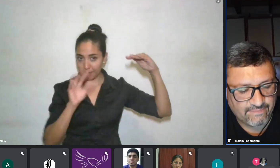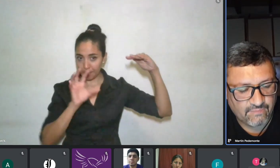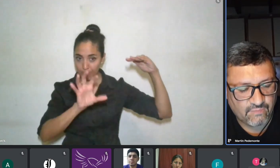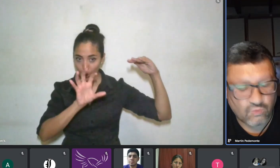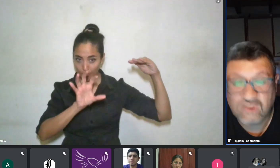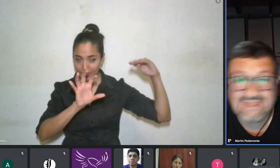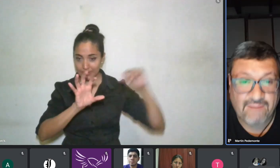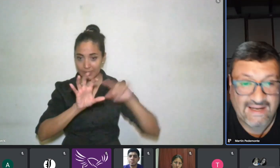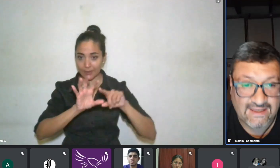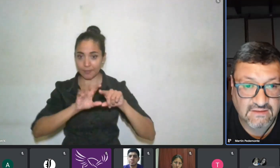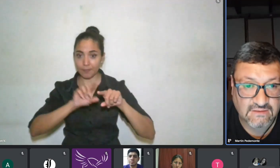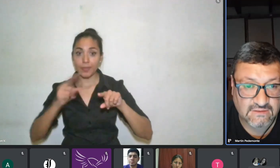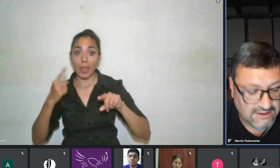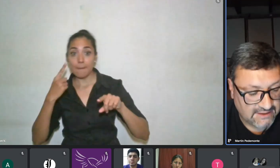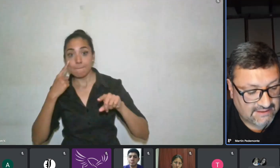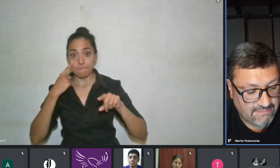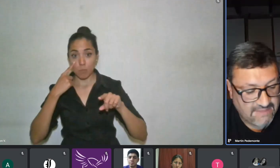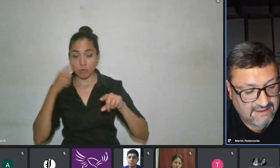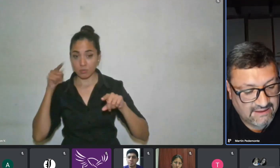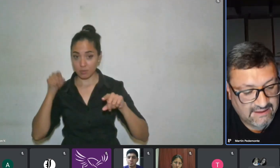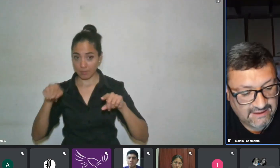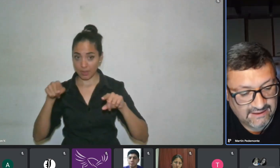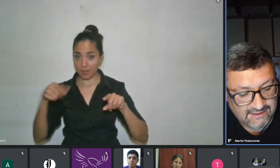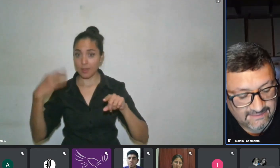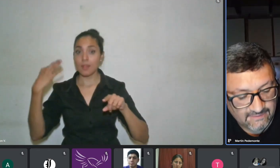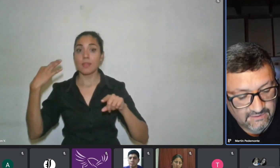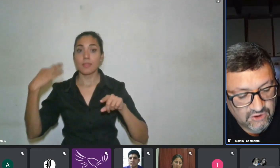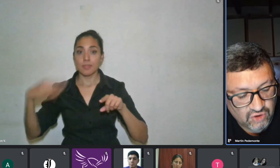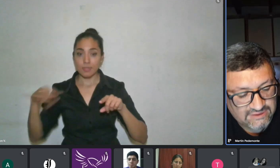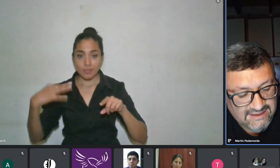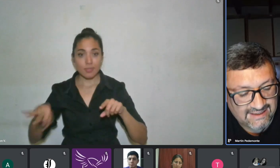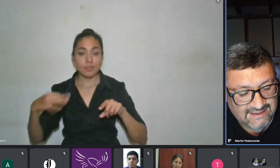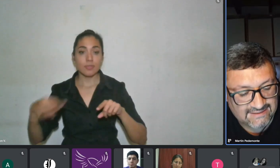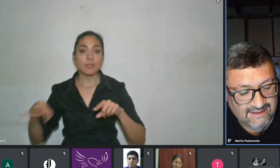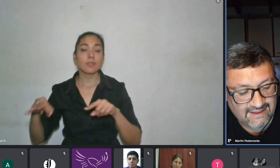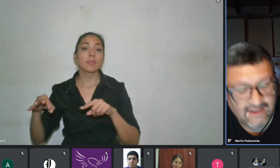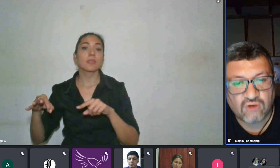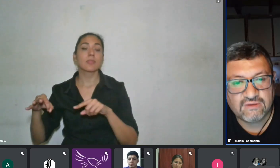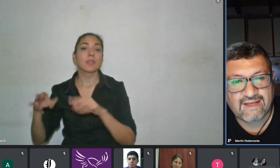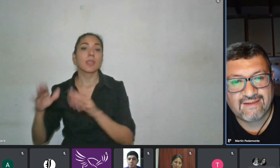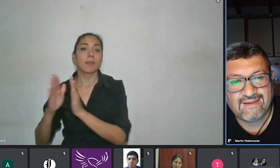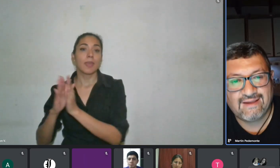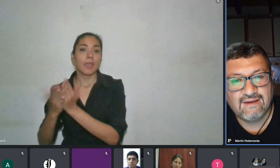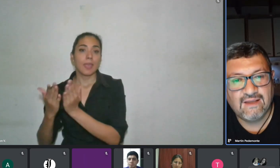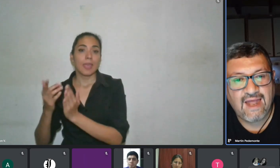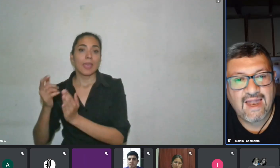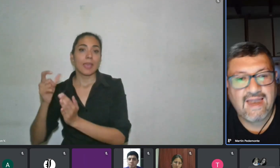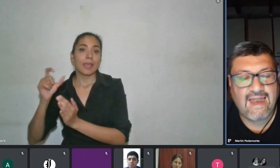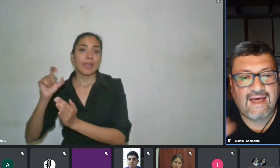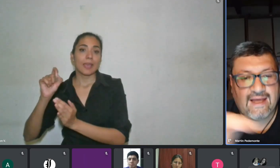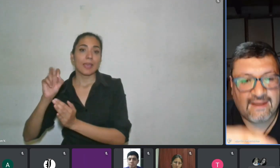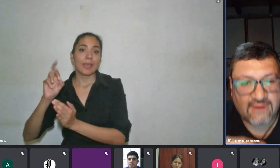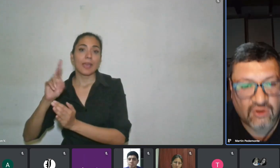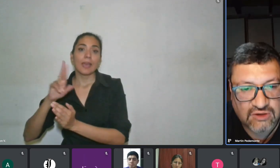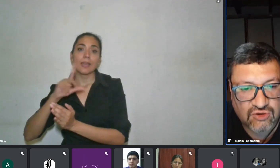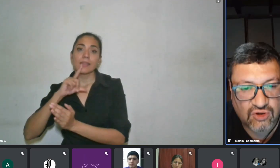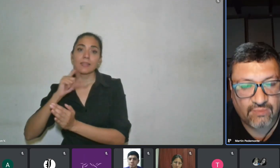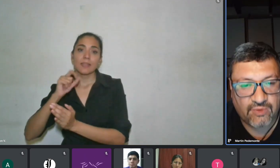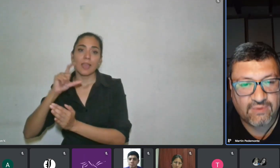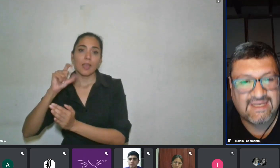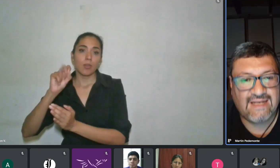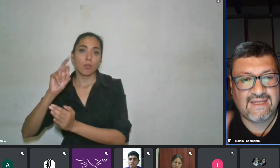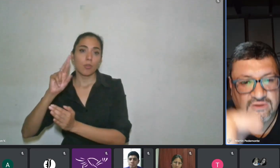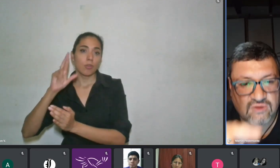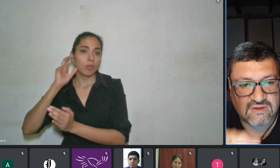los municipales también no tienen que estar en contra de la